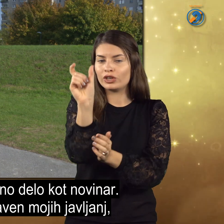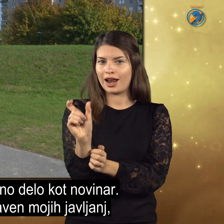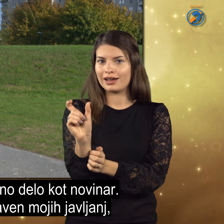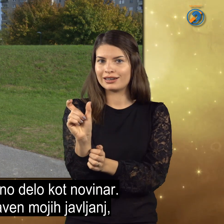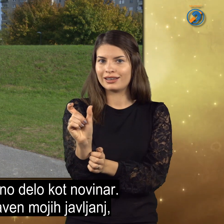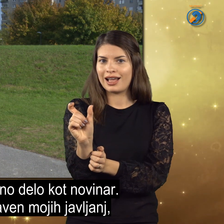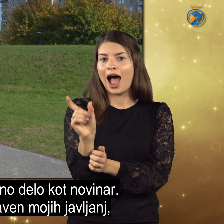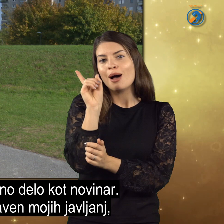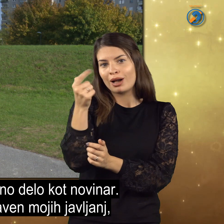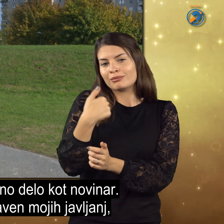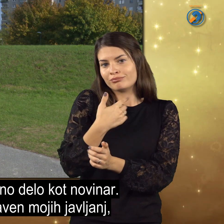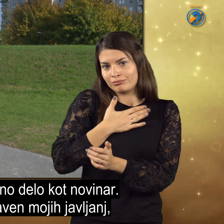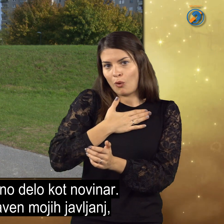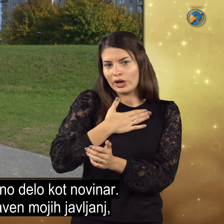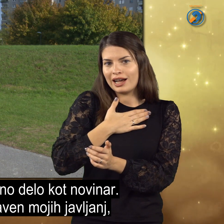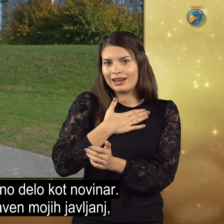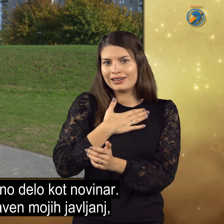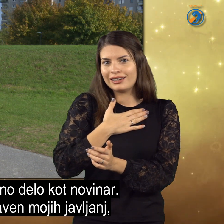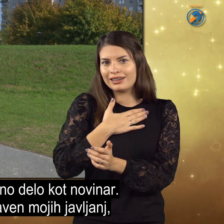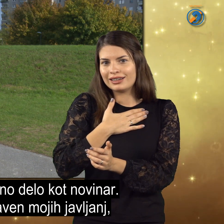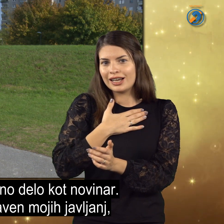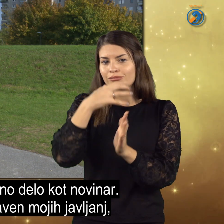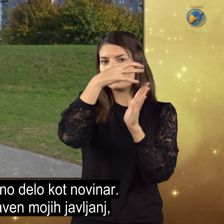novinar, samo da je zraven mojih